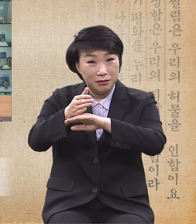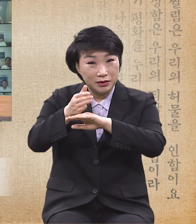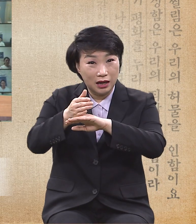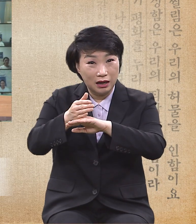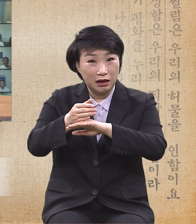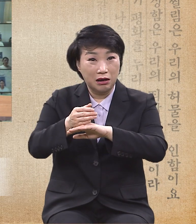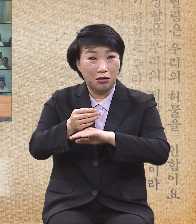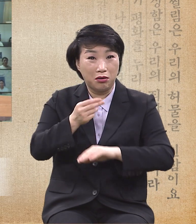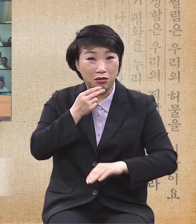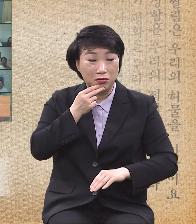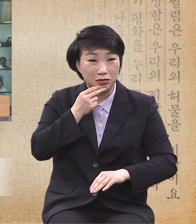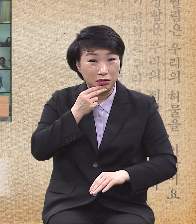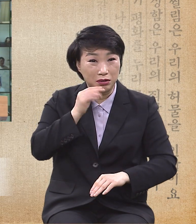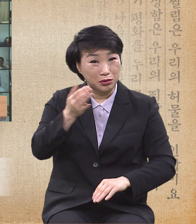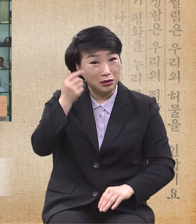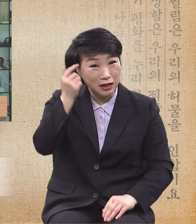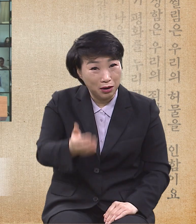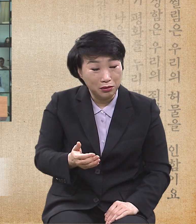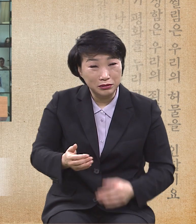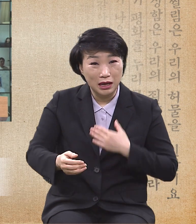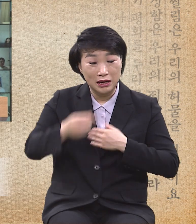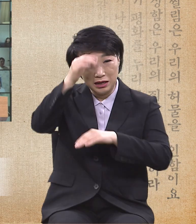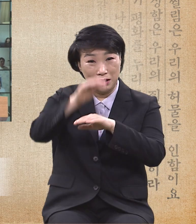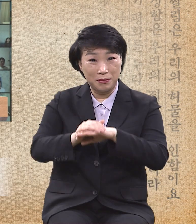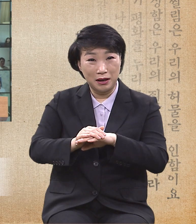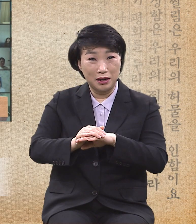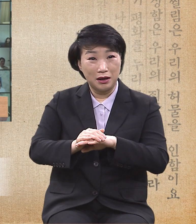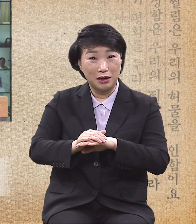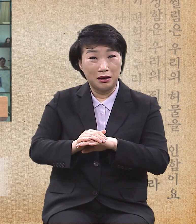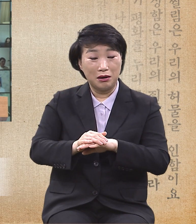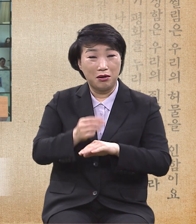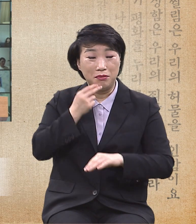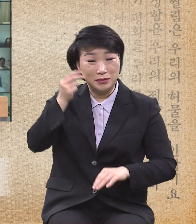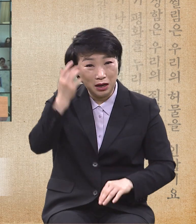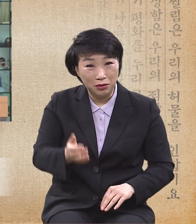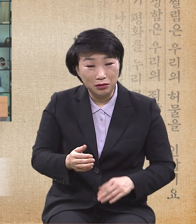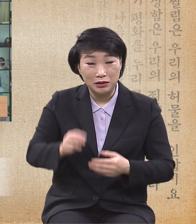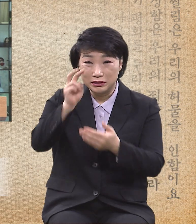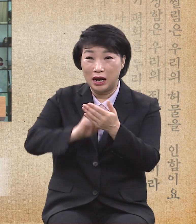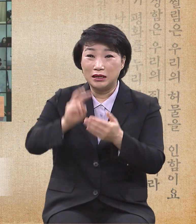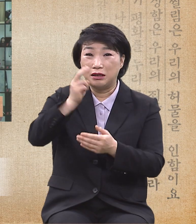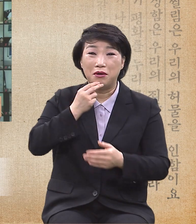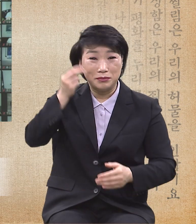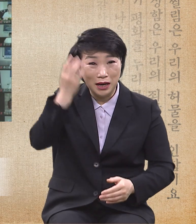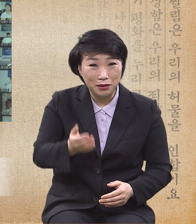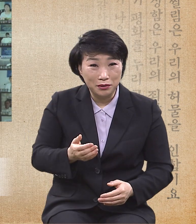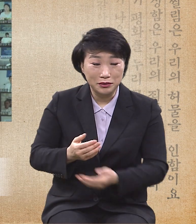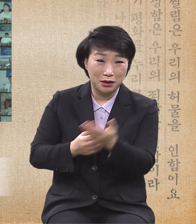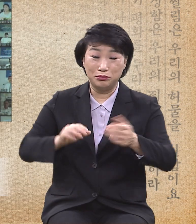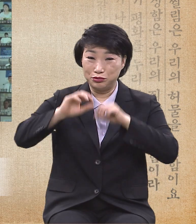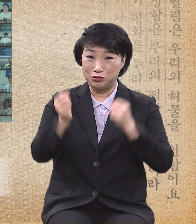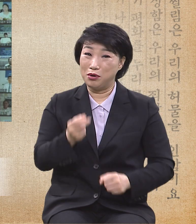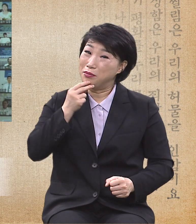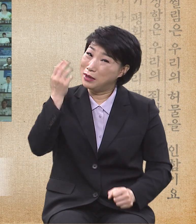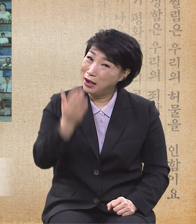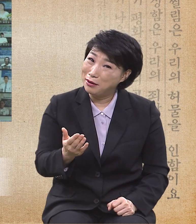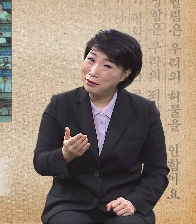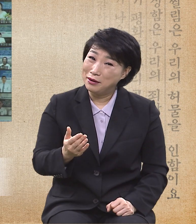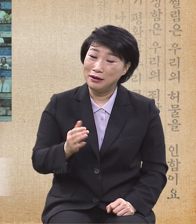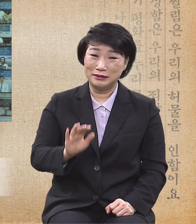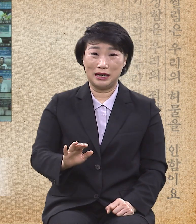감사가 아니 되며 예배가 아니 되며 찬양이 아니 나오며 순종이 아니